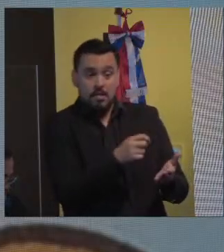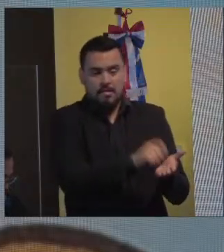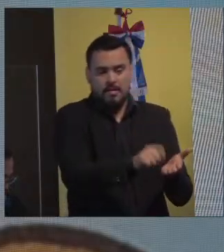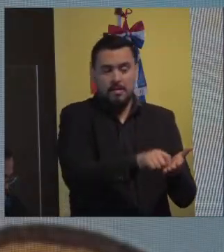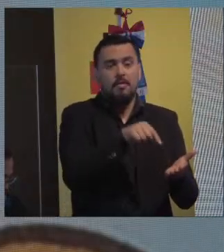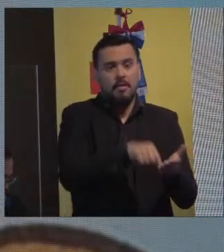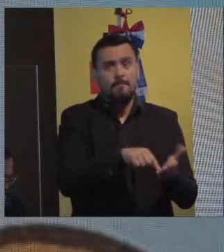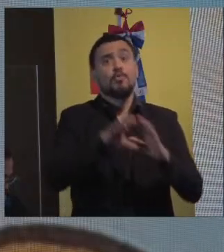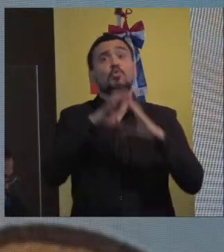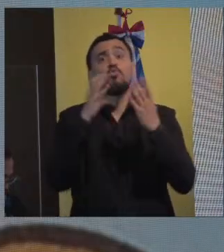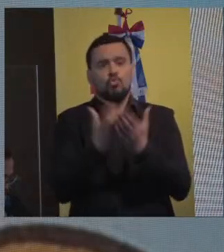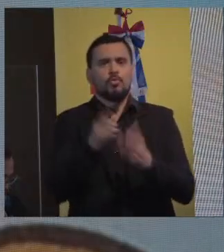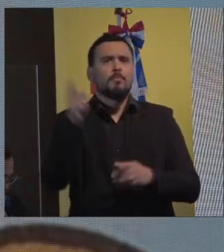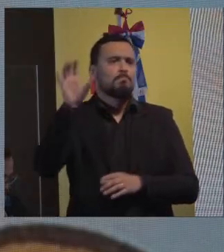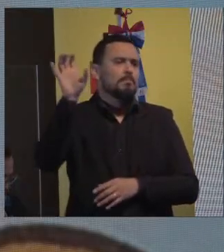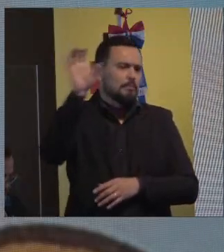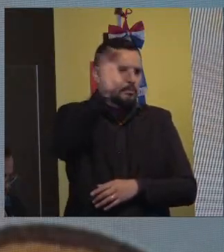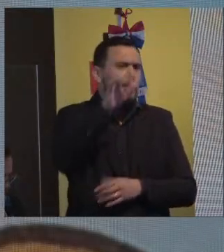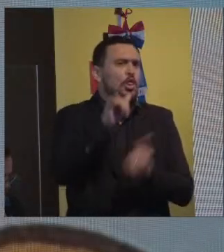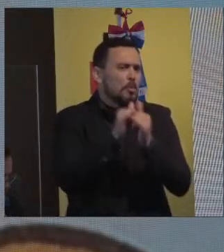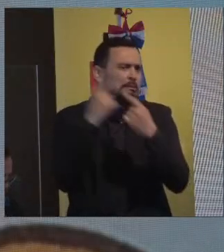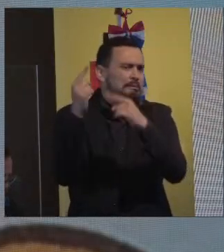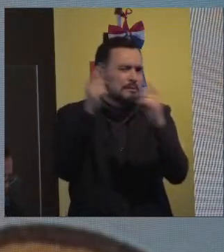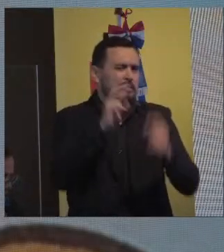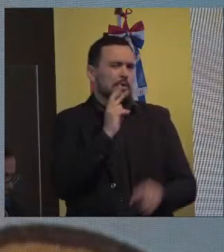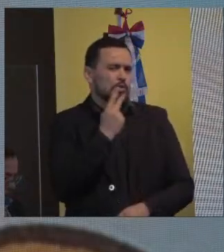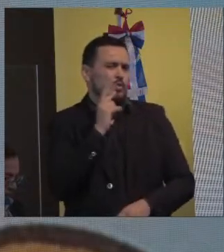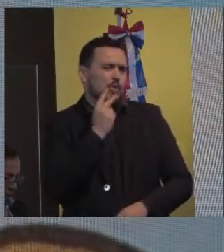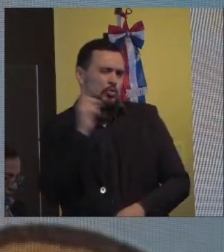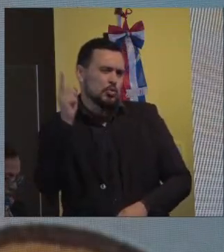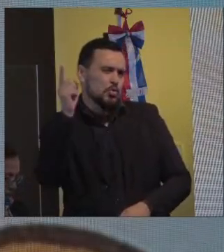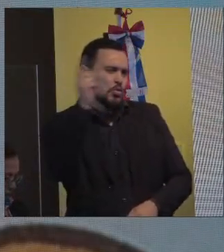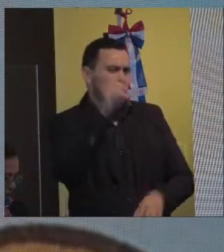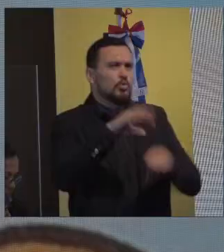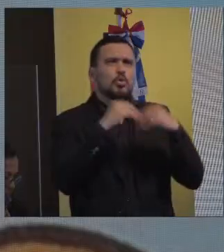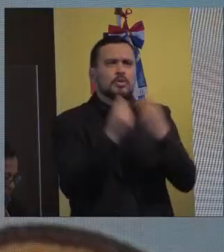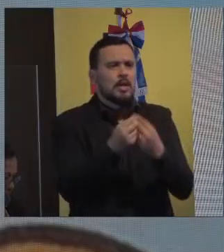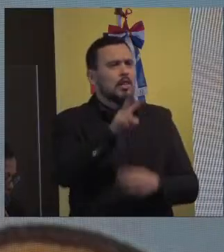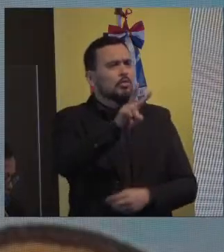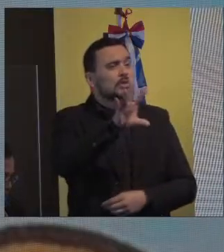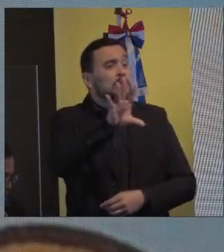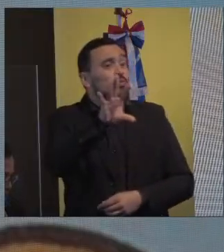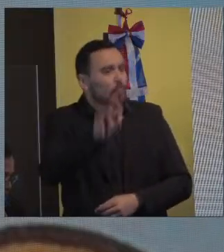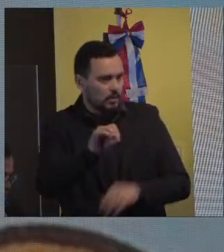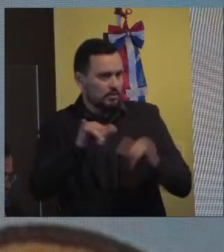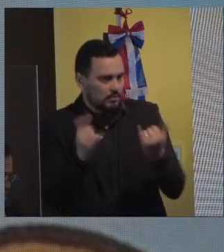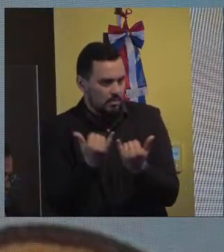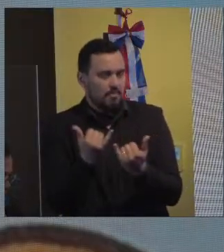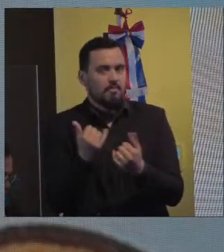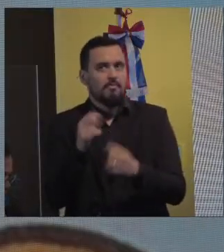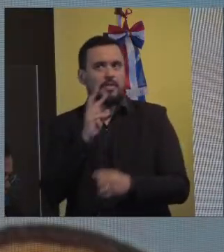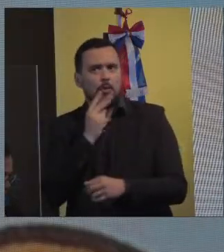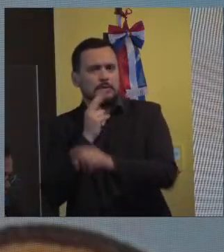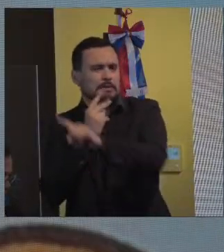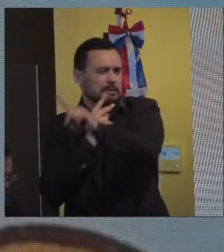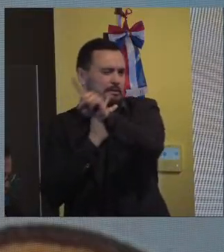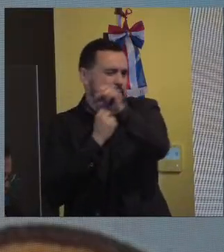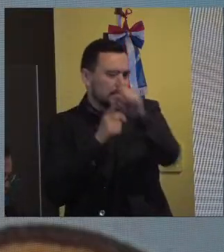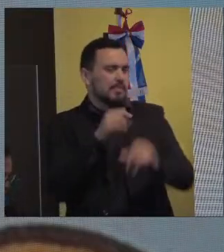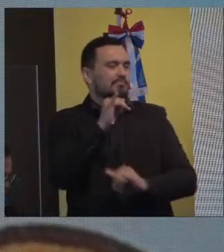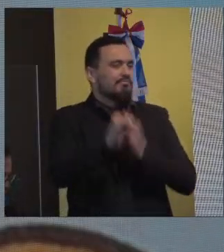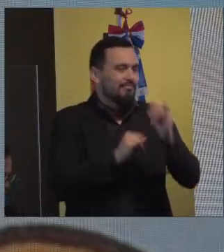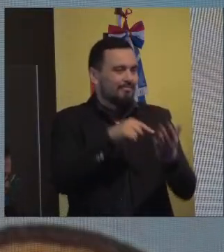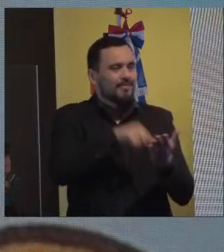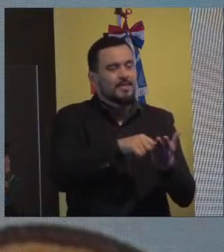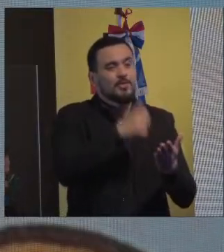traducida de todos los tiempos. Ya son más de 250 las lenguas y dialectos que cuentan esta historia que, bajo